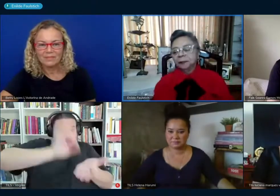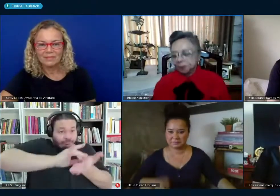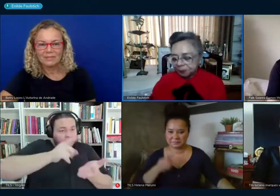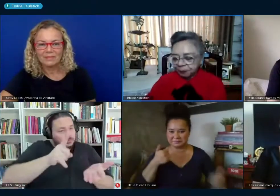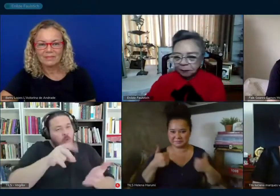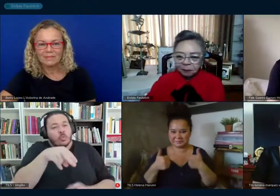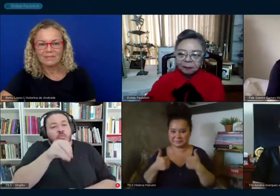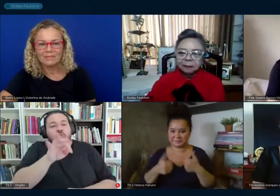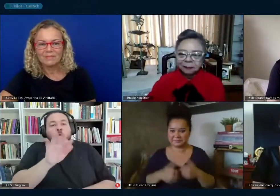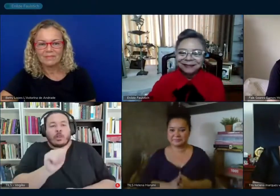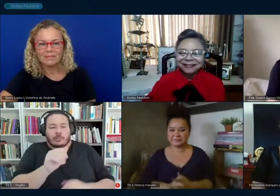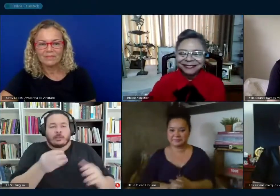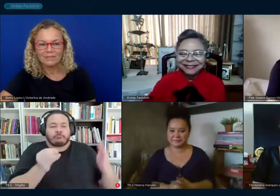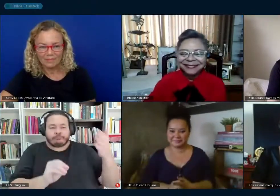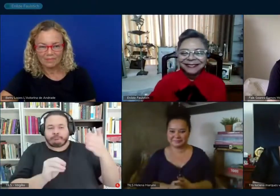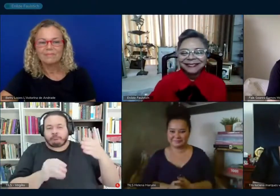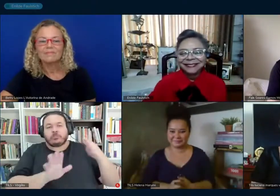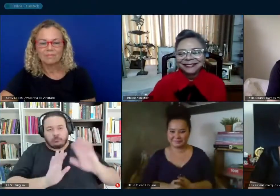Ok.